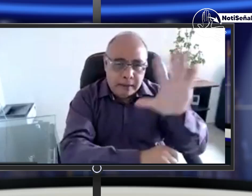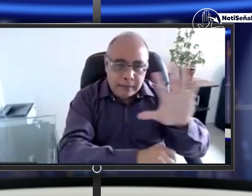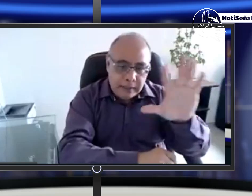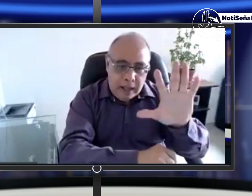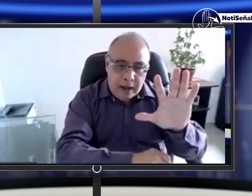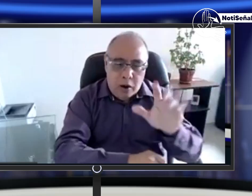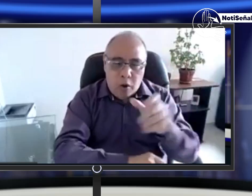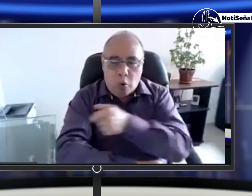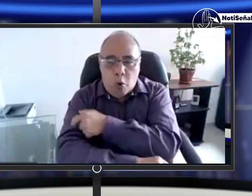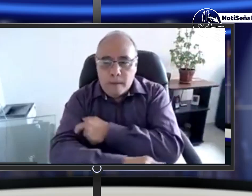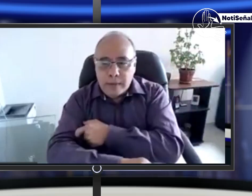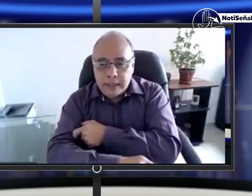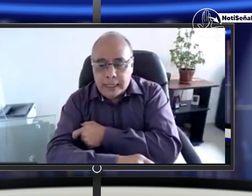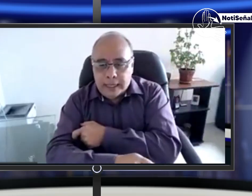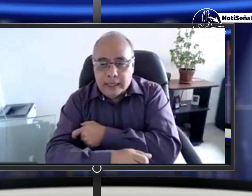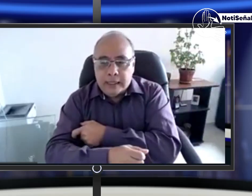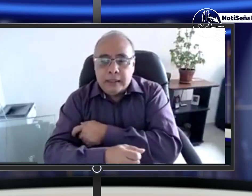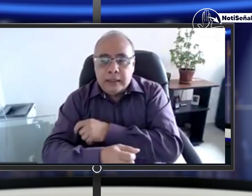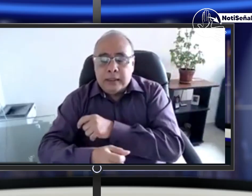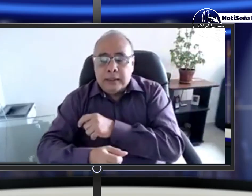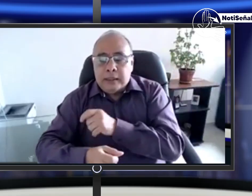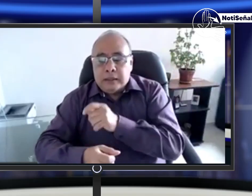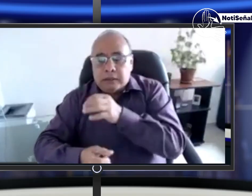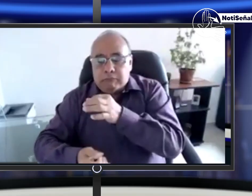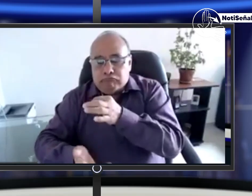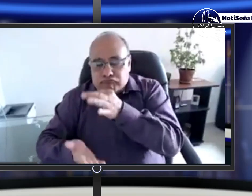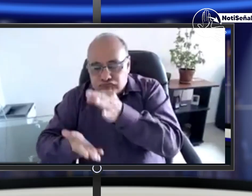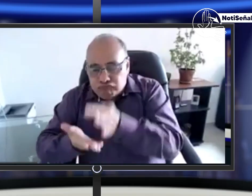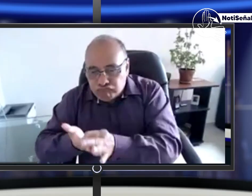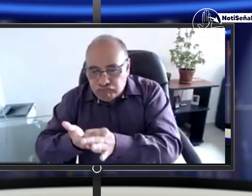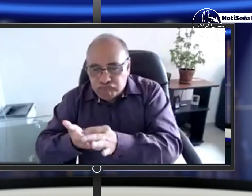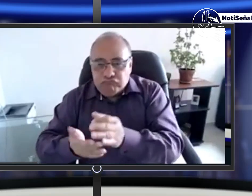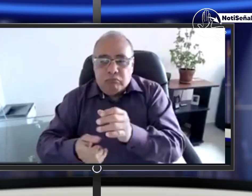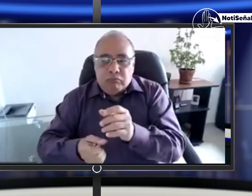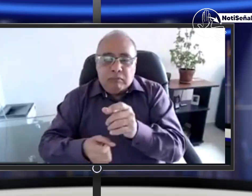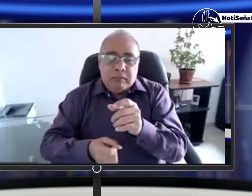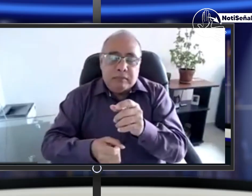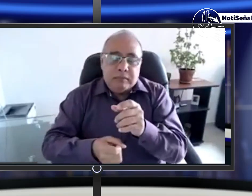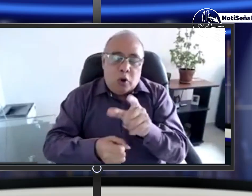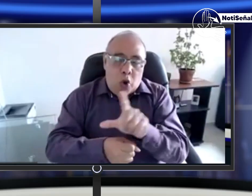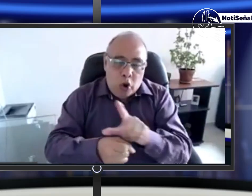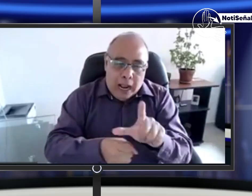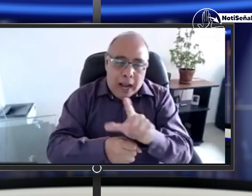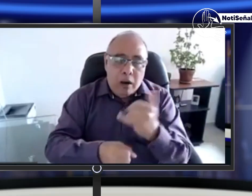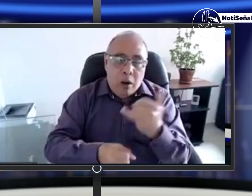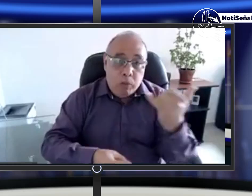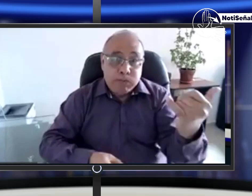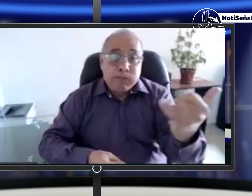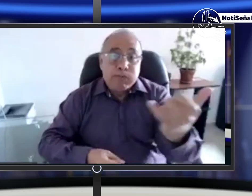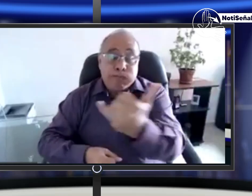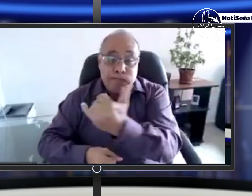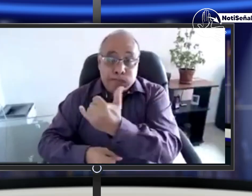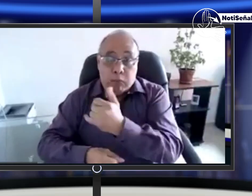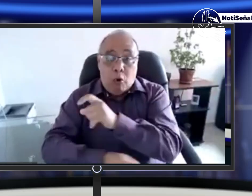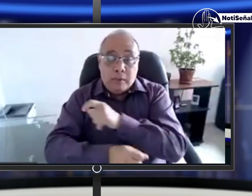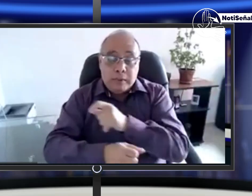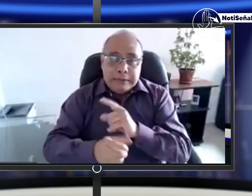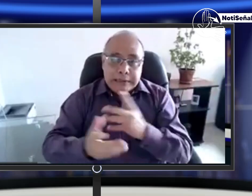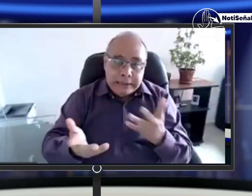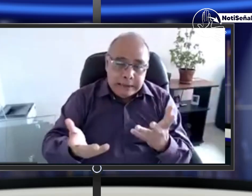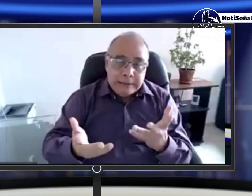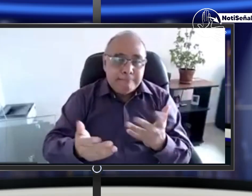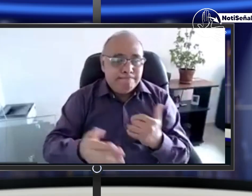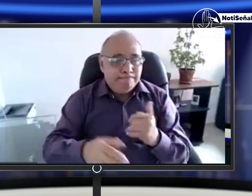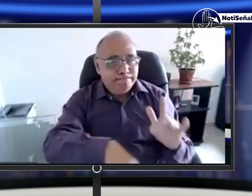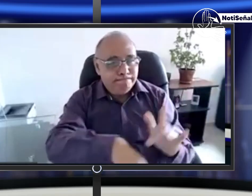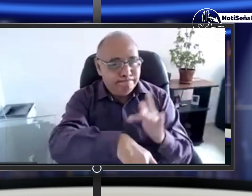sistema de discapacidad que hay, que está compuesto de comités departamentales, municipales,